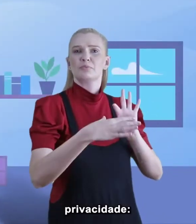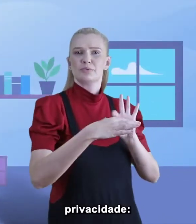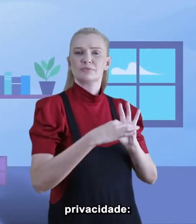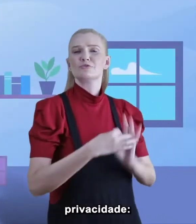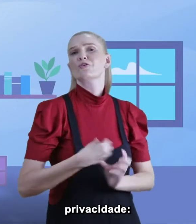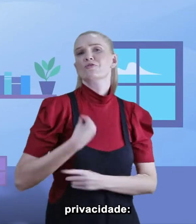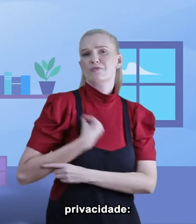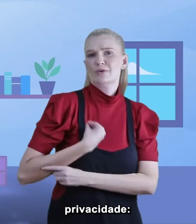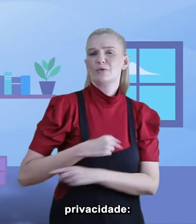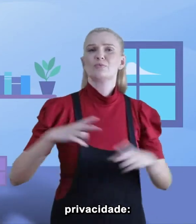Privacidade.